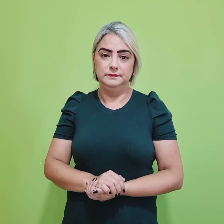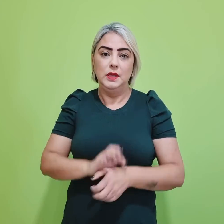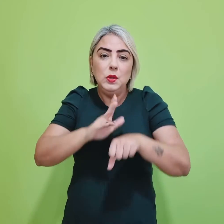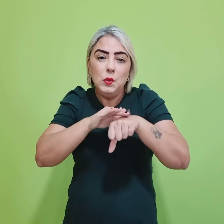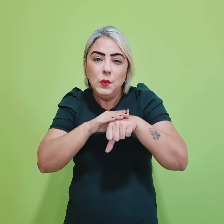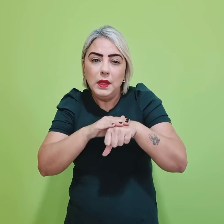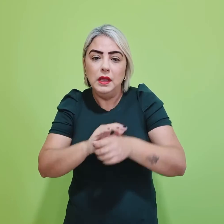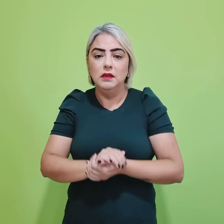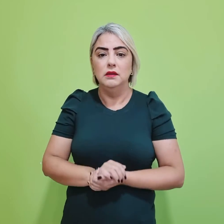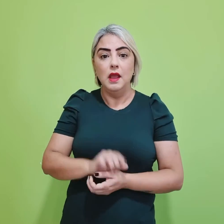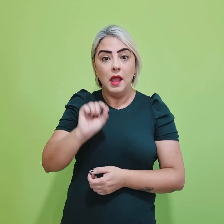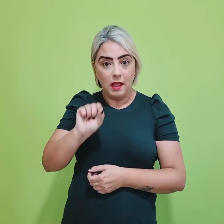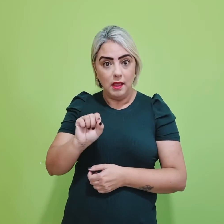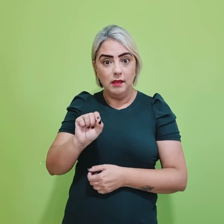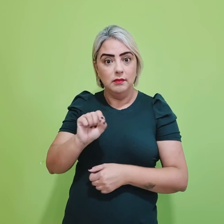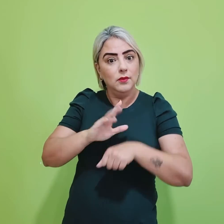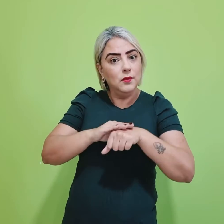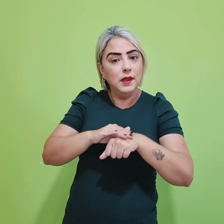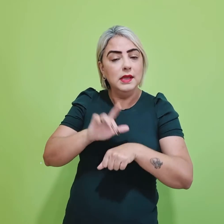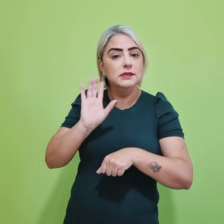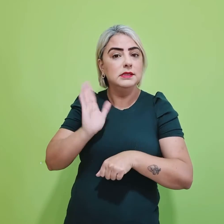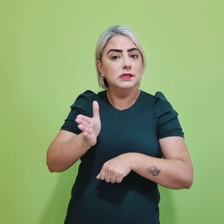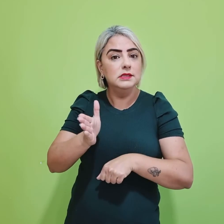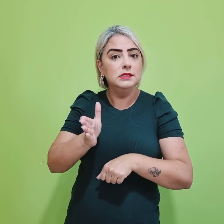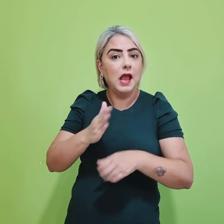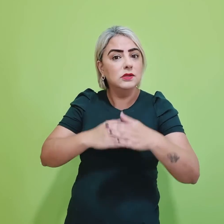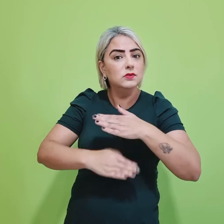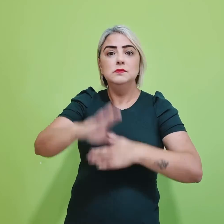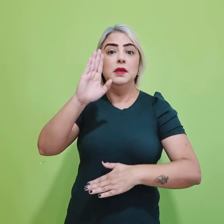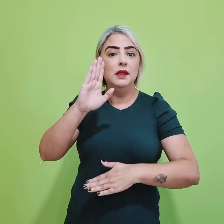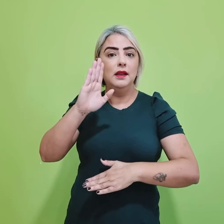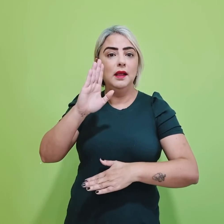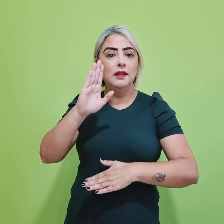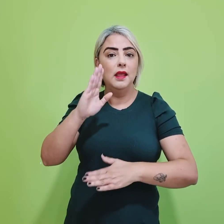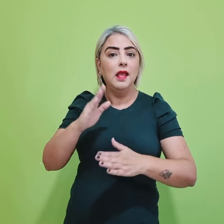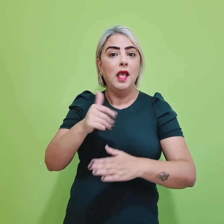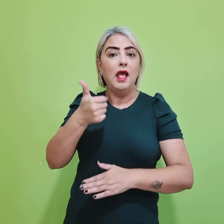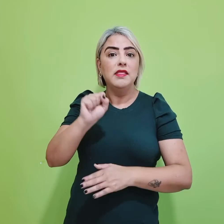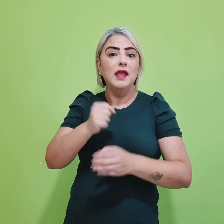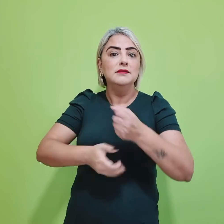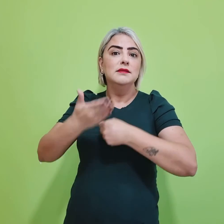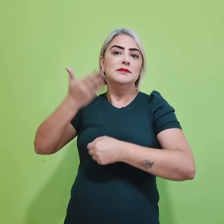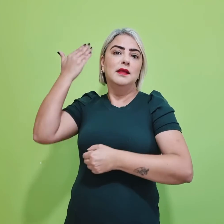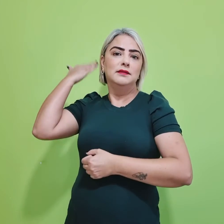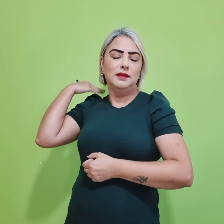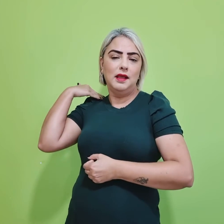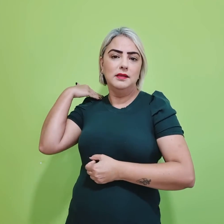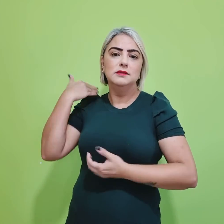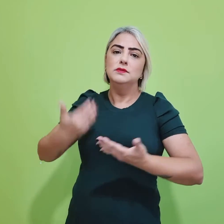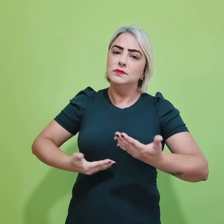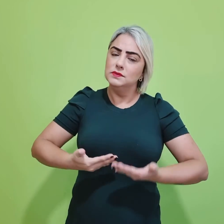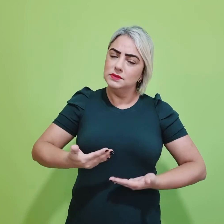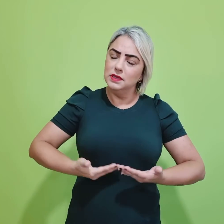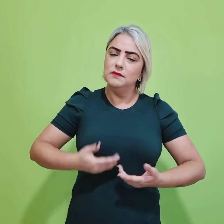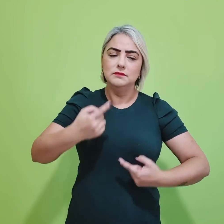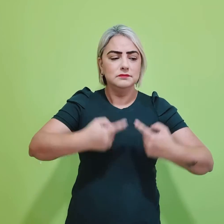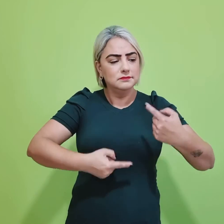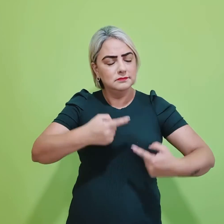epidemias, muitas das quais haviam sido superadas na última década, com serviços e